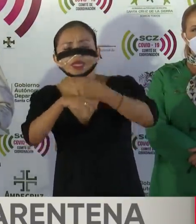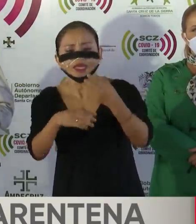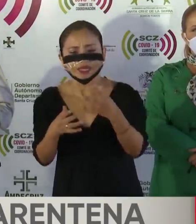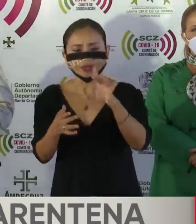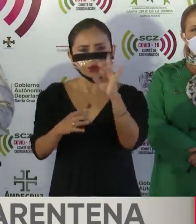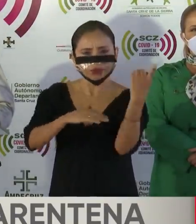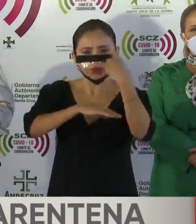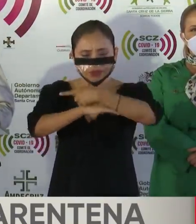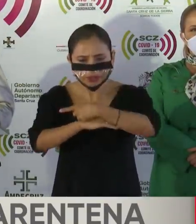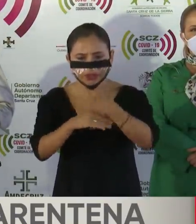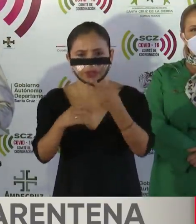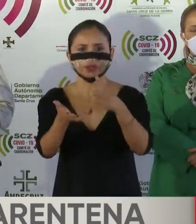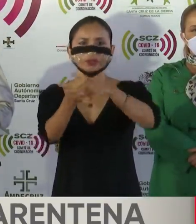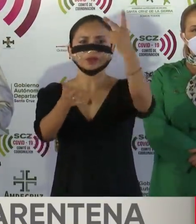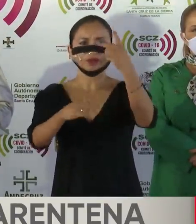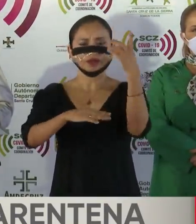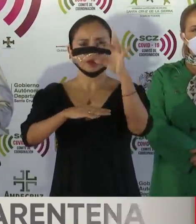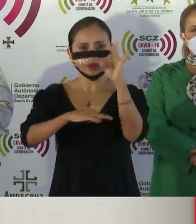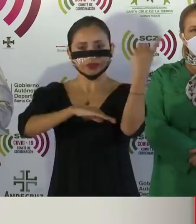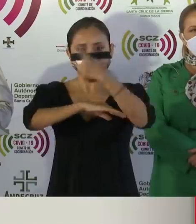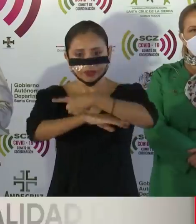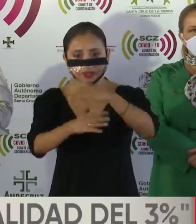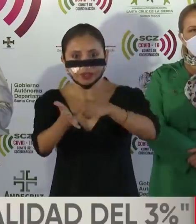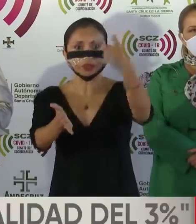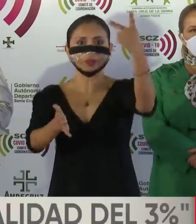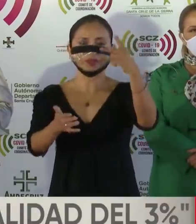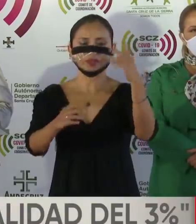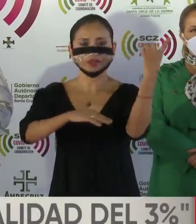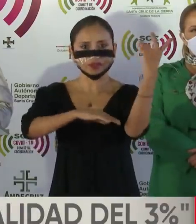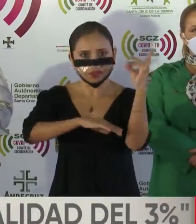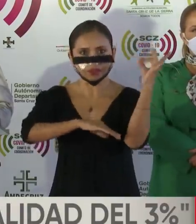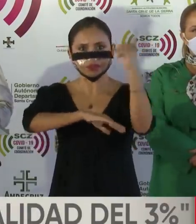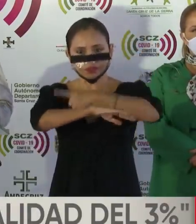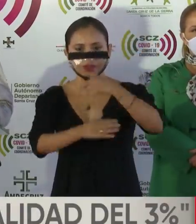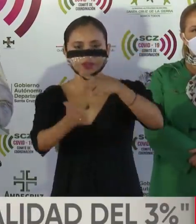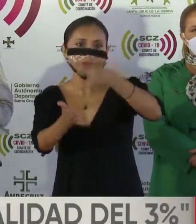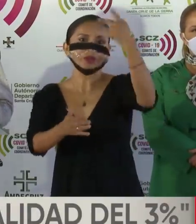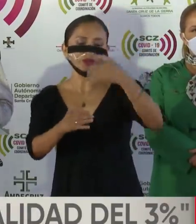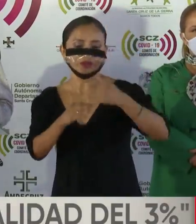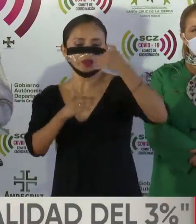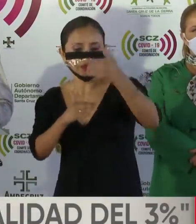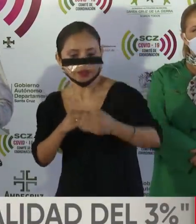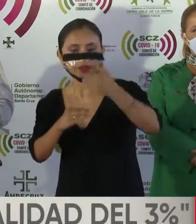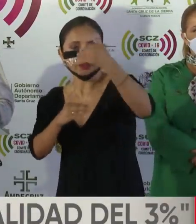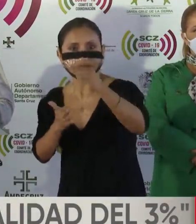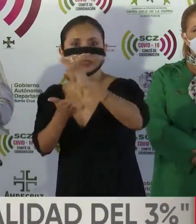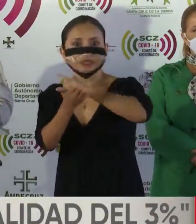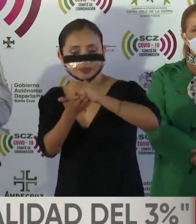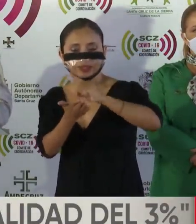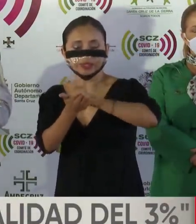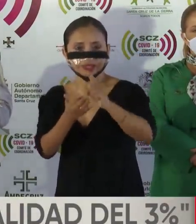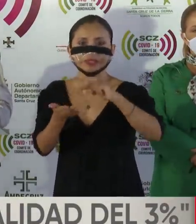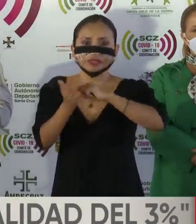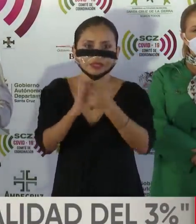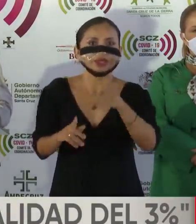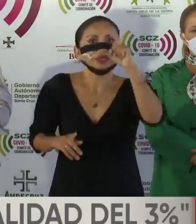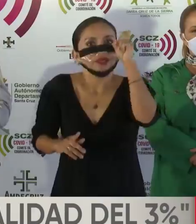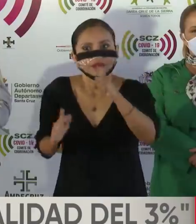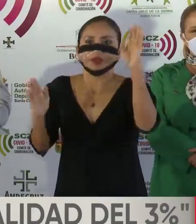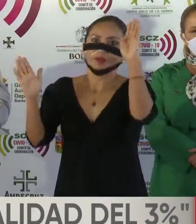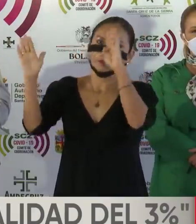días. Es decir, que cada 8 días se duplican los casos, algo que nos debe